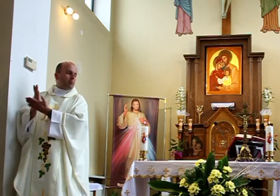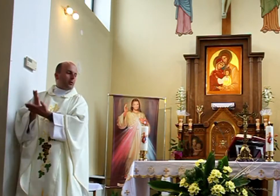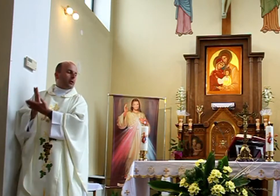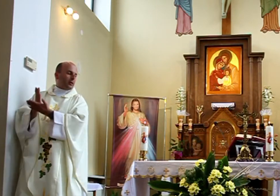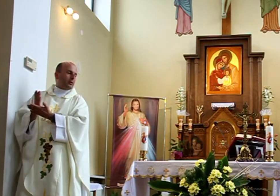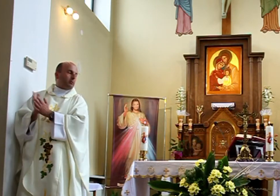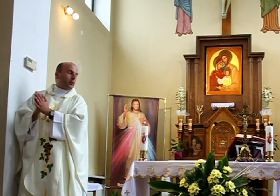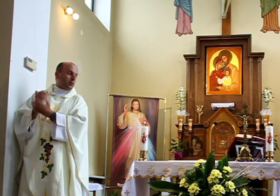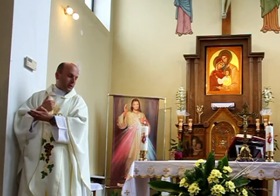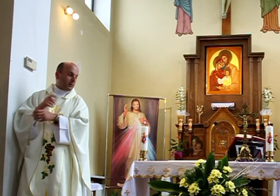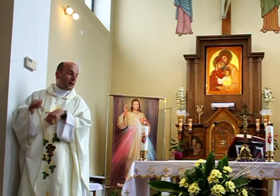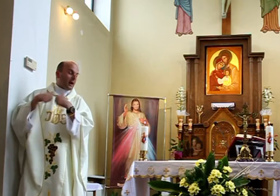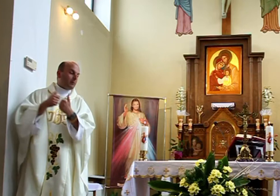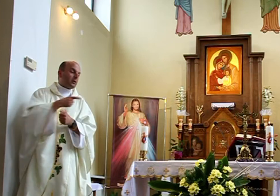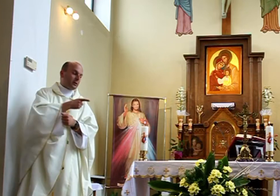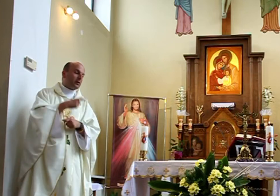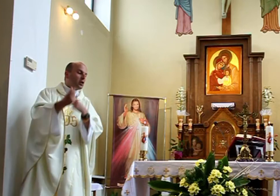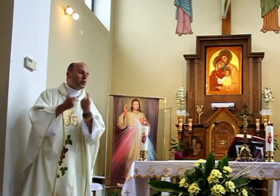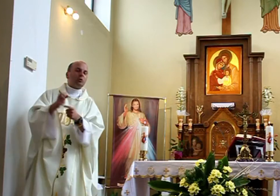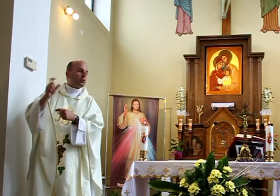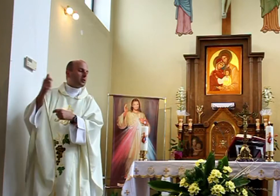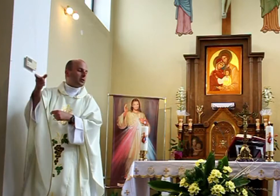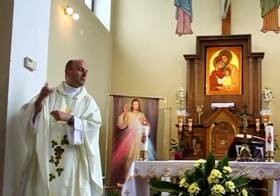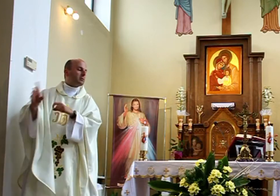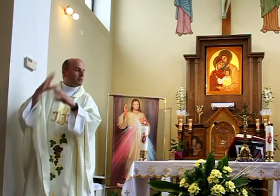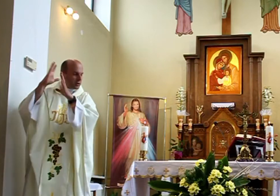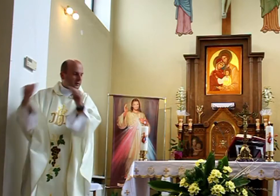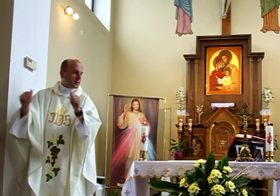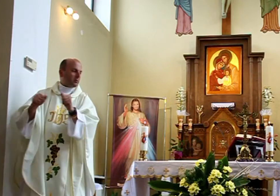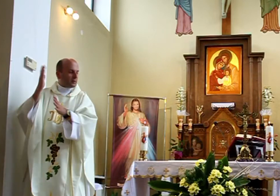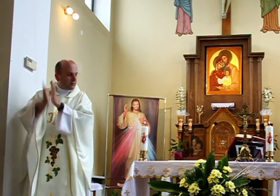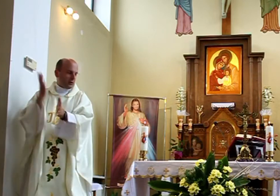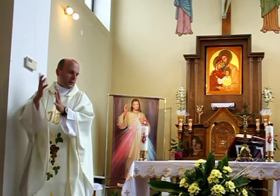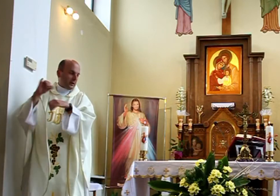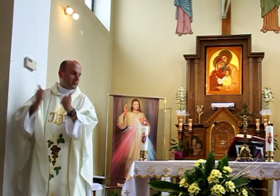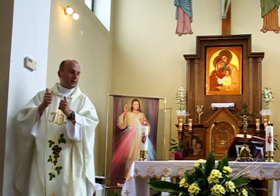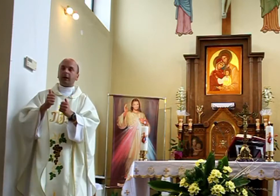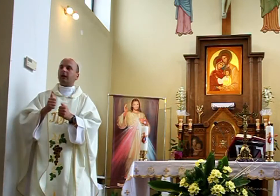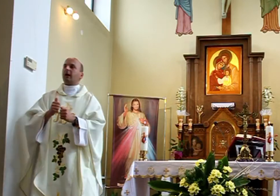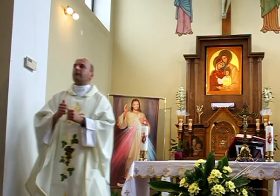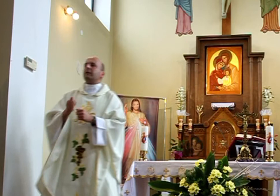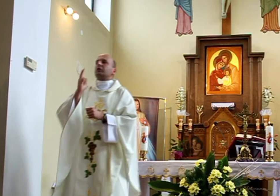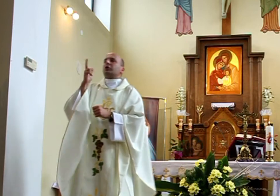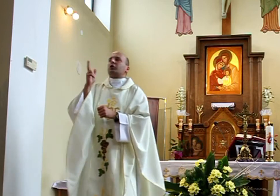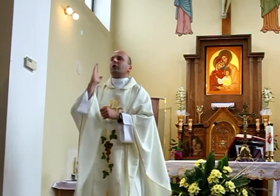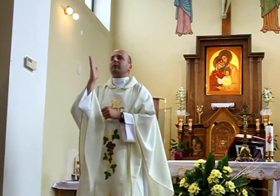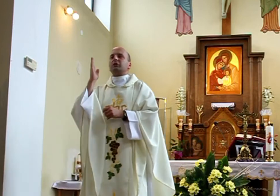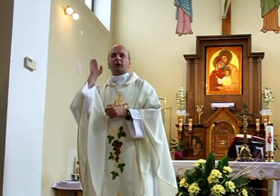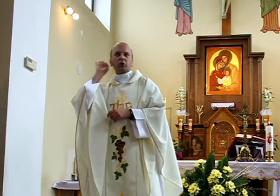Oni prosili mnie, abyś Ty zrobił coś tam, żeby przestał być wojna. Więc kto będzie